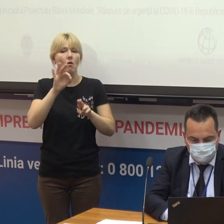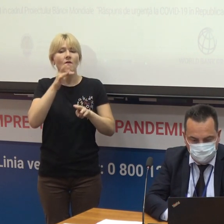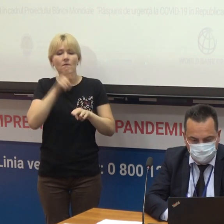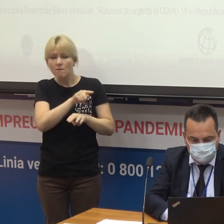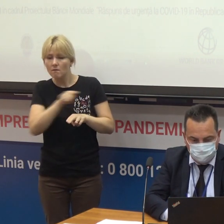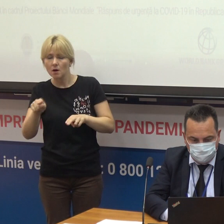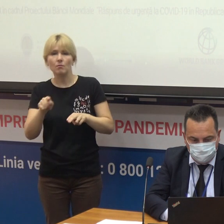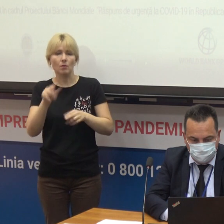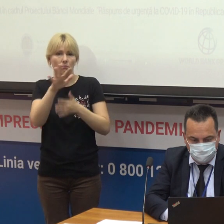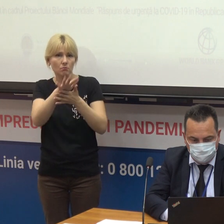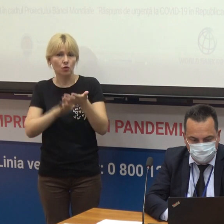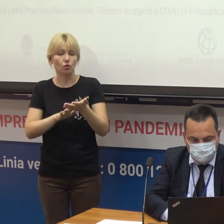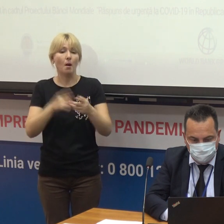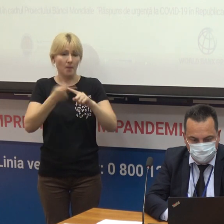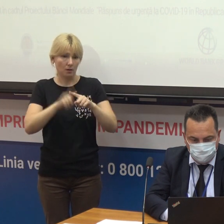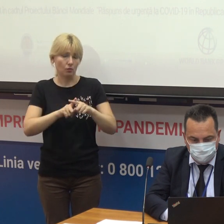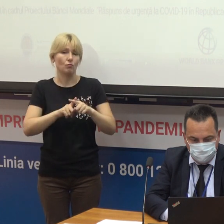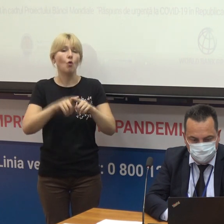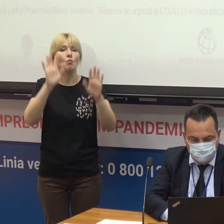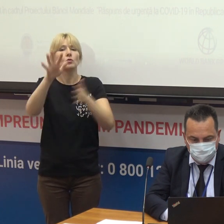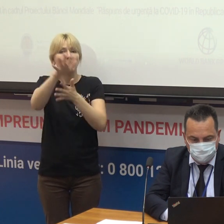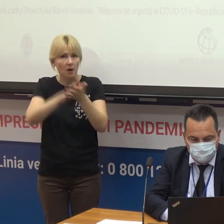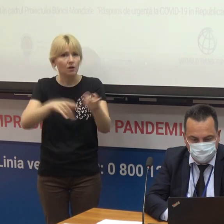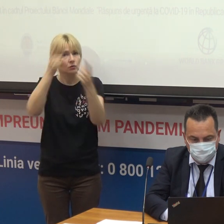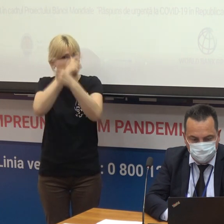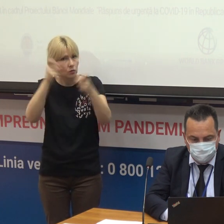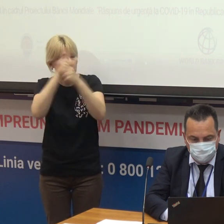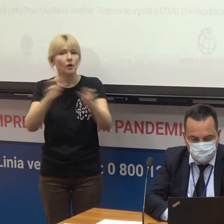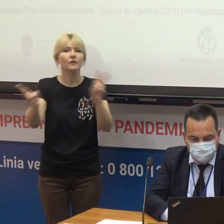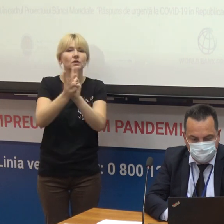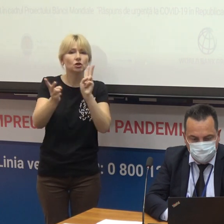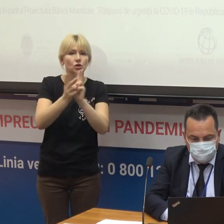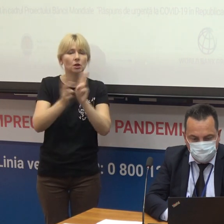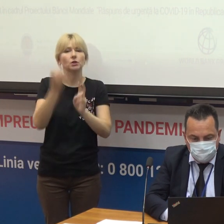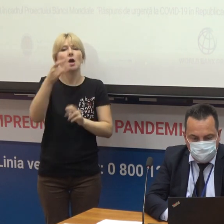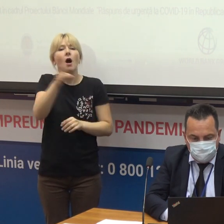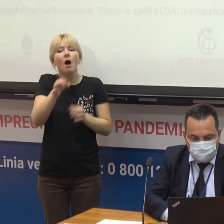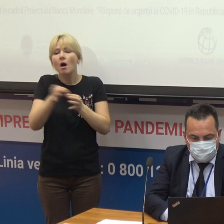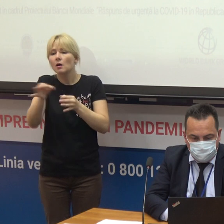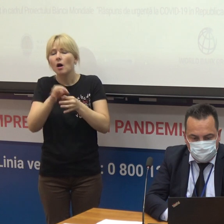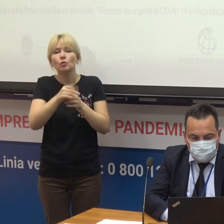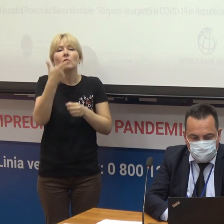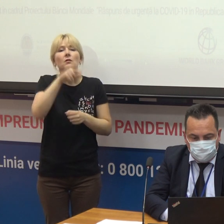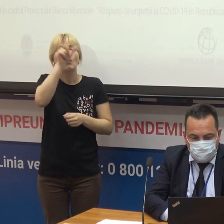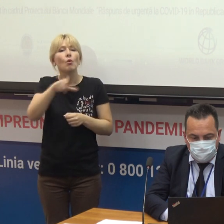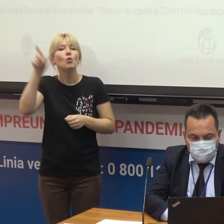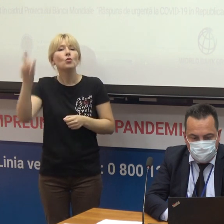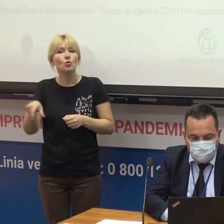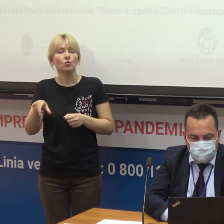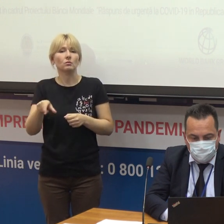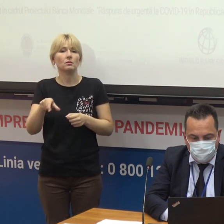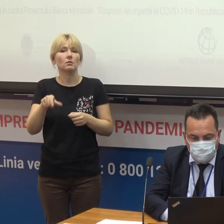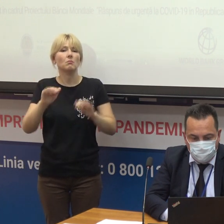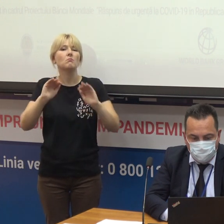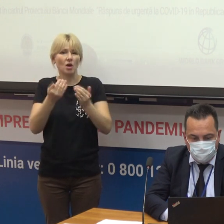cadrul acestei misiuni vom continua discuțiile, întâlnirile cu localitățile unde mersul vaccinării este